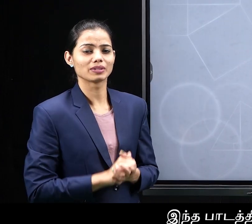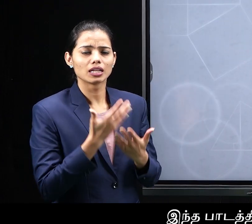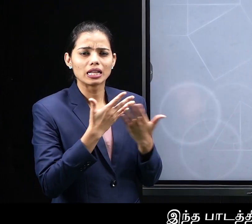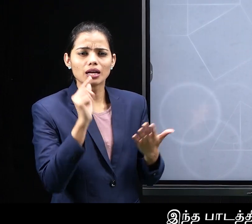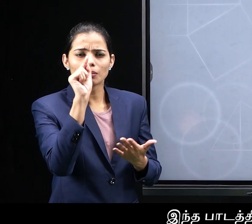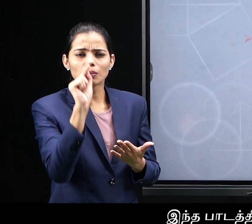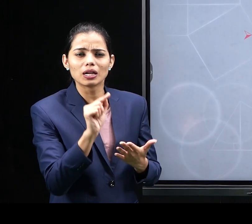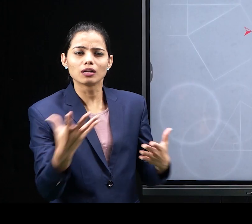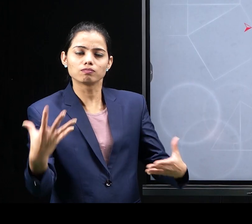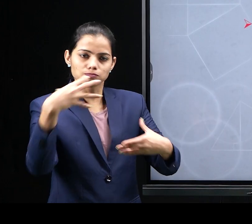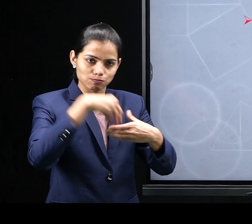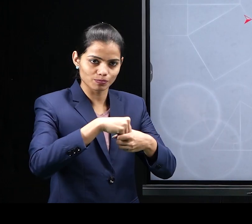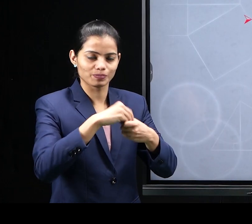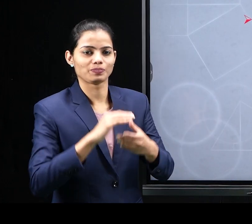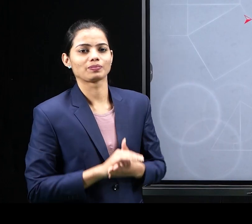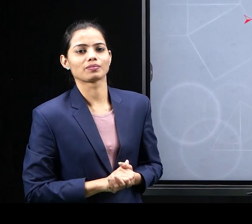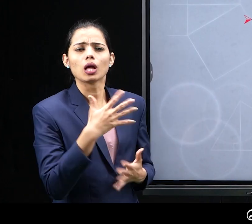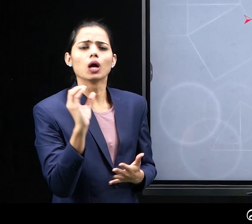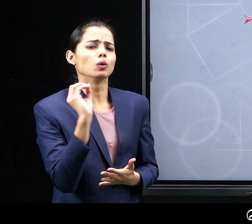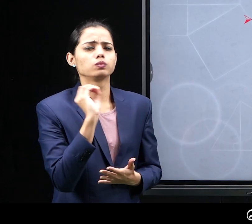வார்த்தைகள்: கணம், வெற்று கணம்,